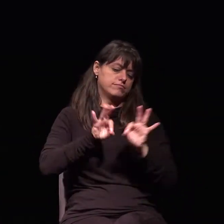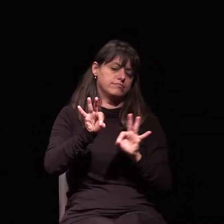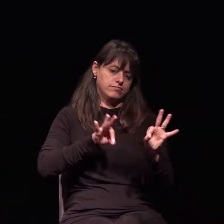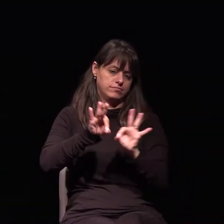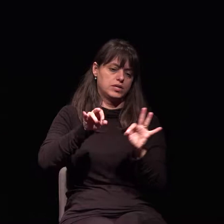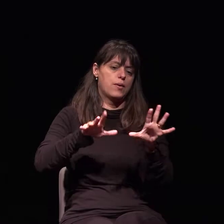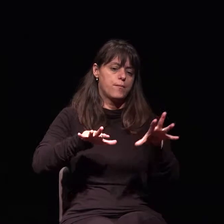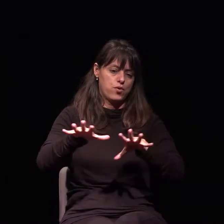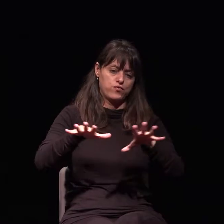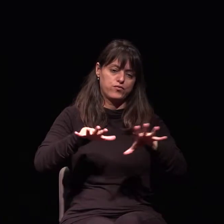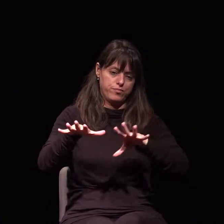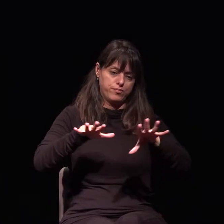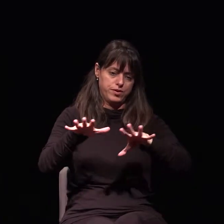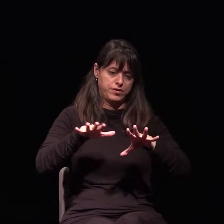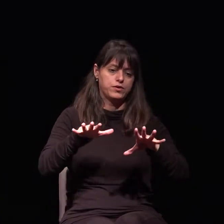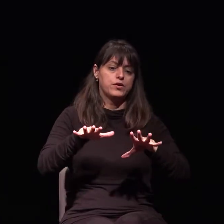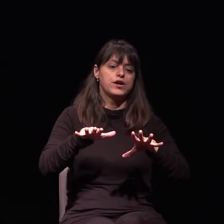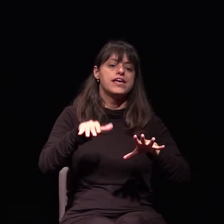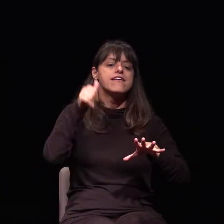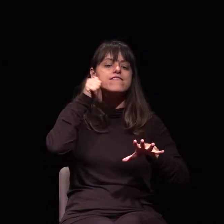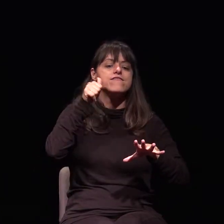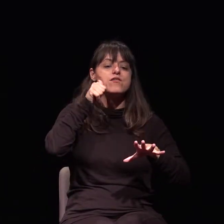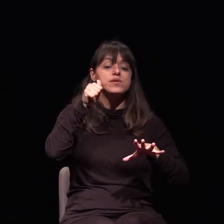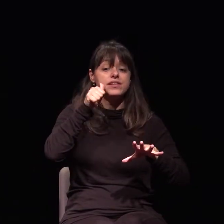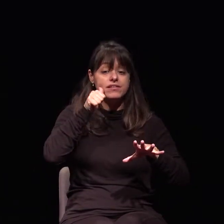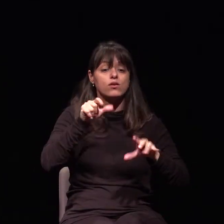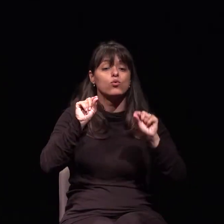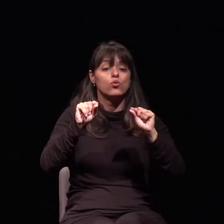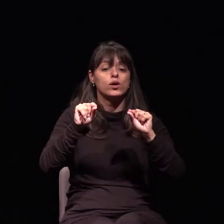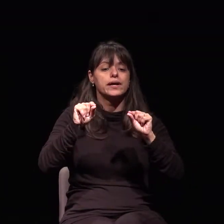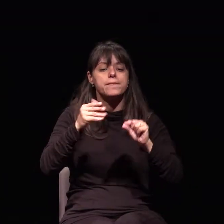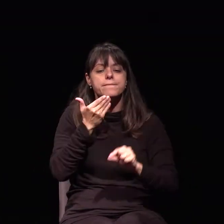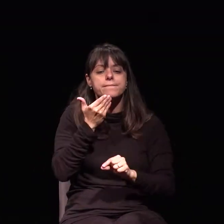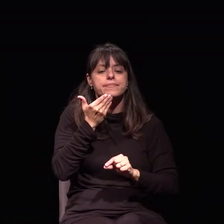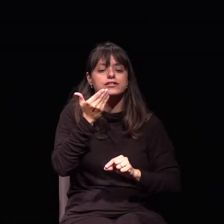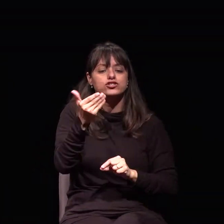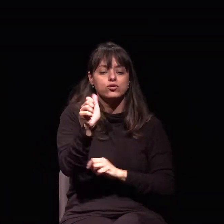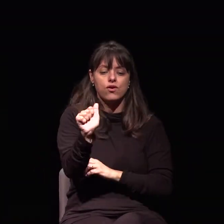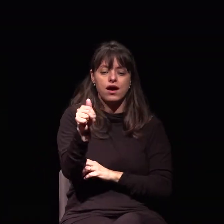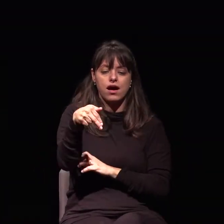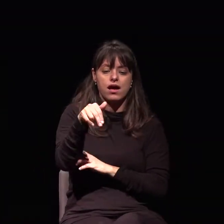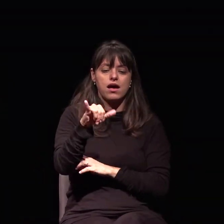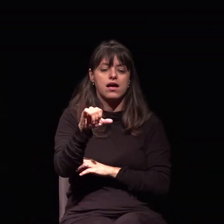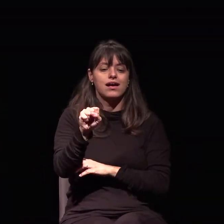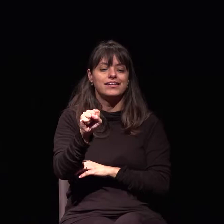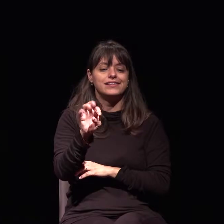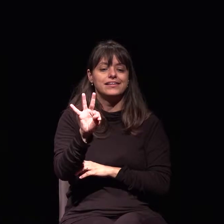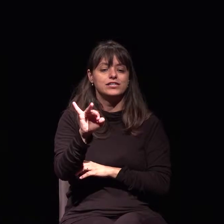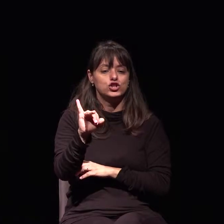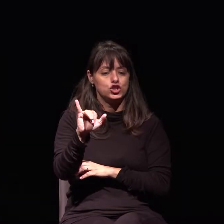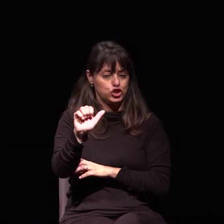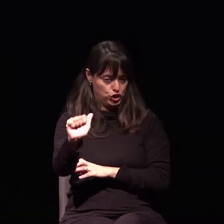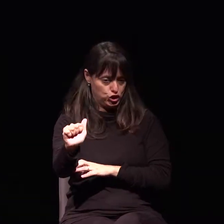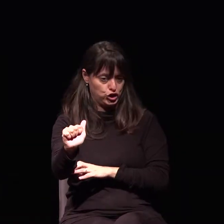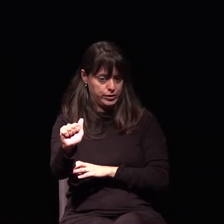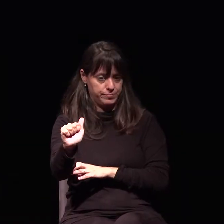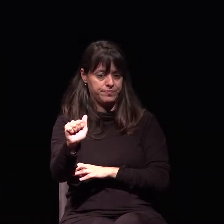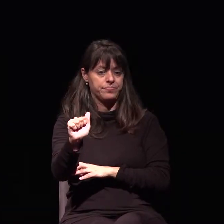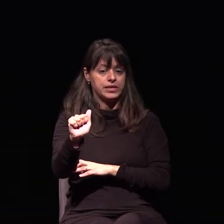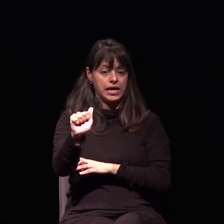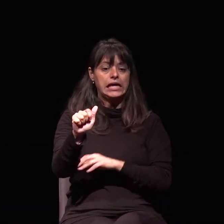organizaram o movimento feminino pela anistia, nós, feministas, organizamos a imprensa